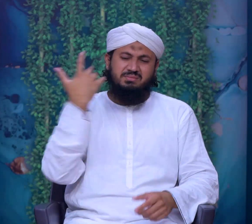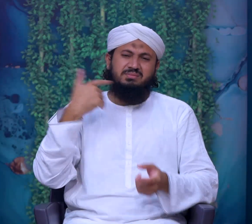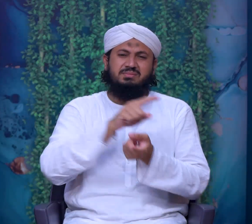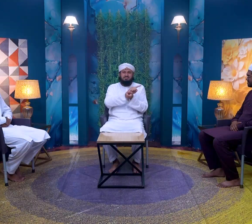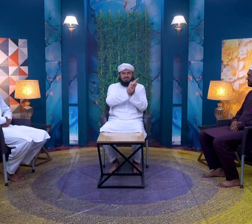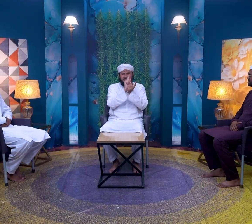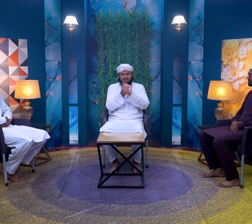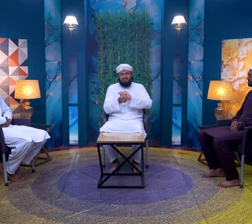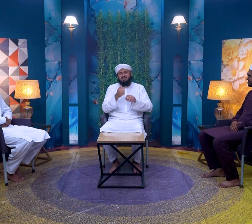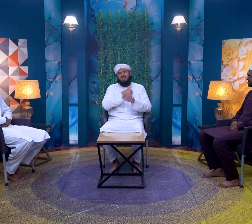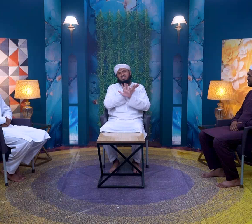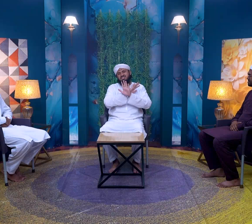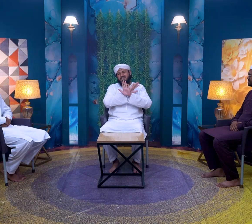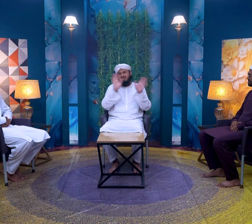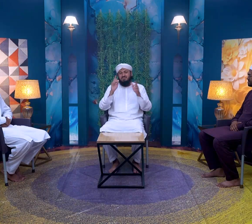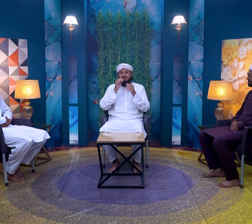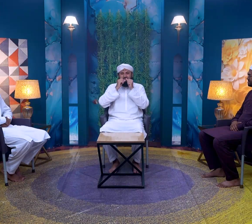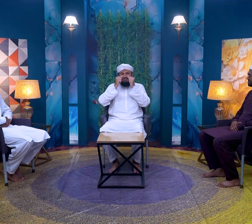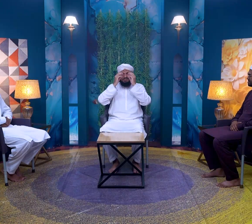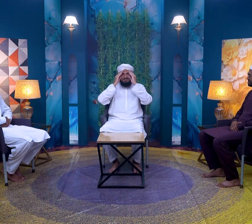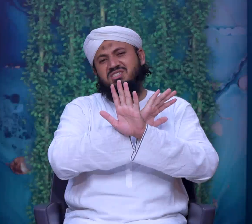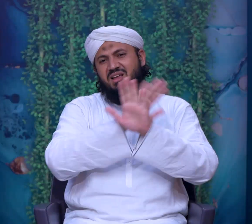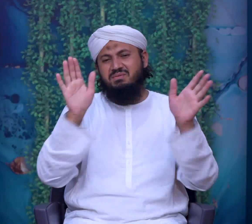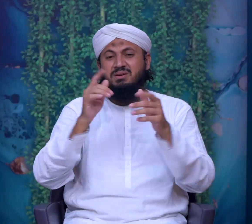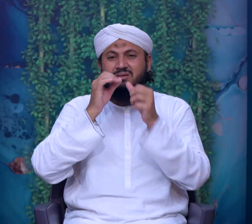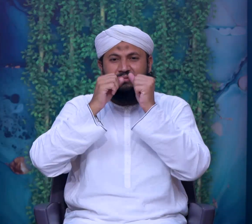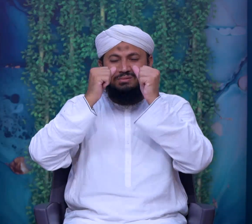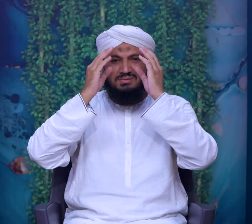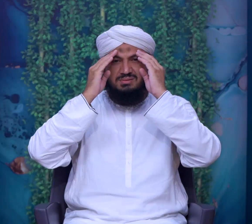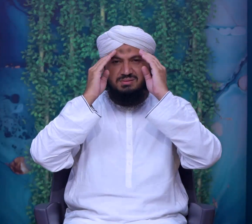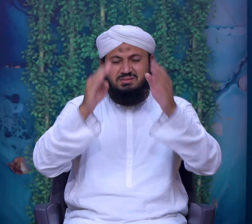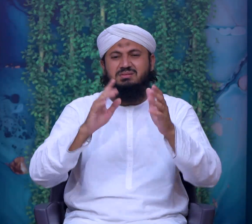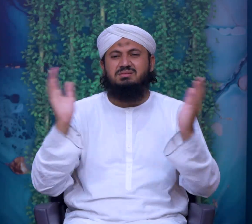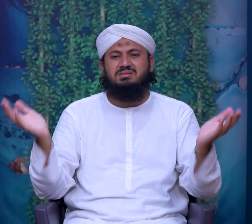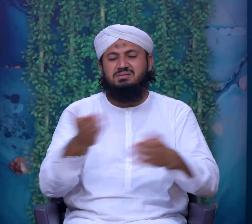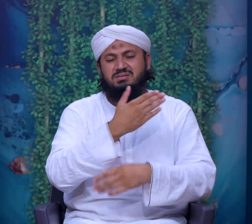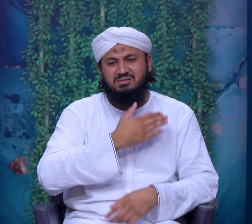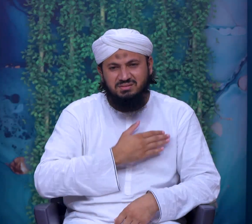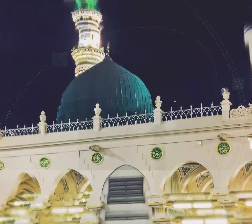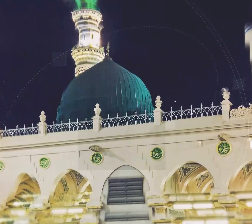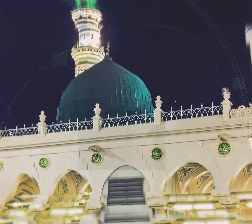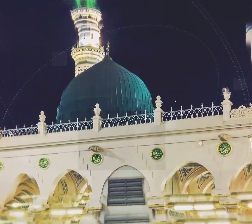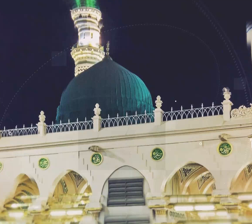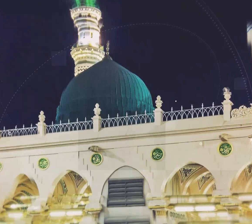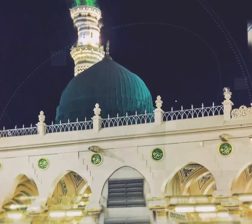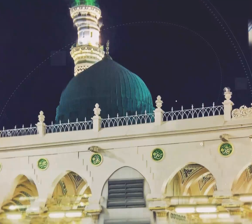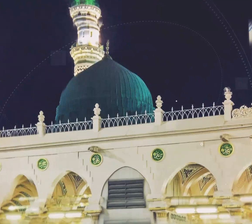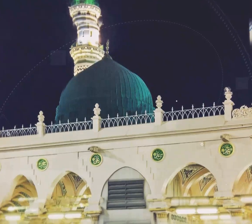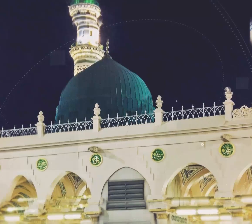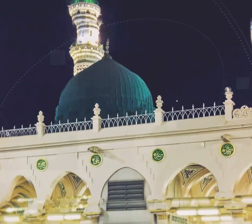والے، تو زندہ ہے واللہ تو زندہ ہے واللہ، میرے چشم عالم سے چھپ جانے والے۔ صلو علی الحبیب صلی